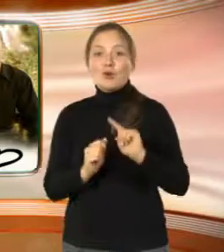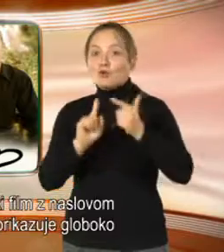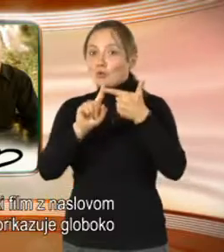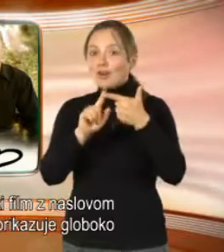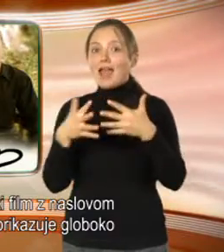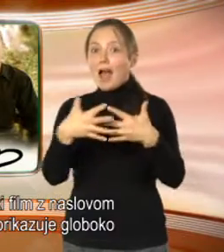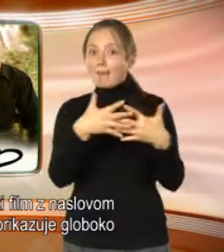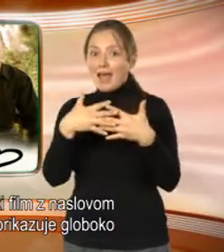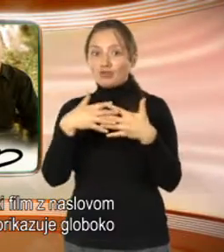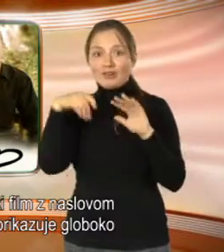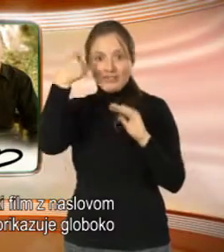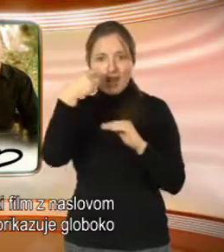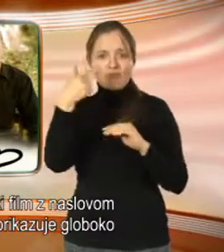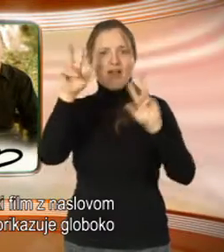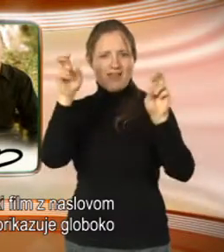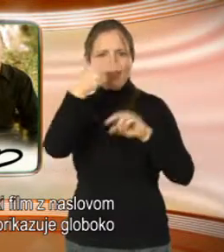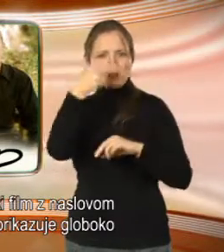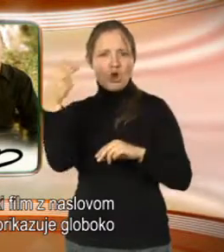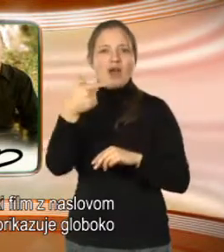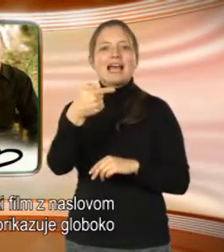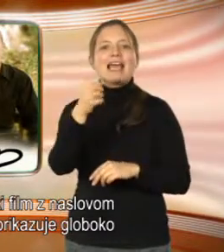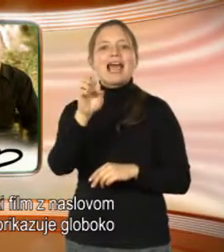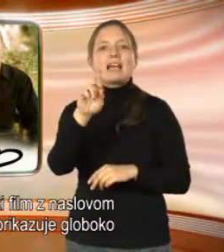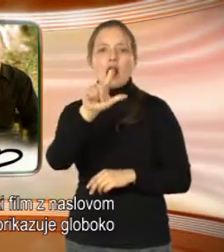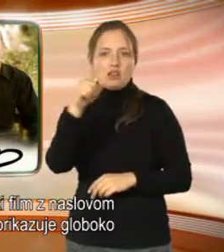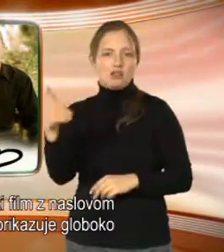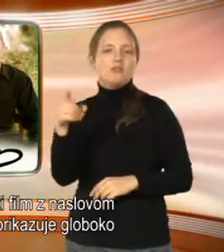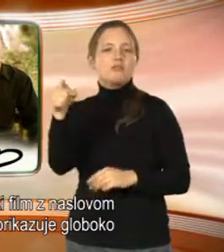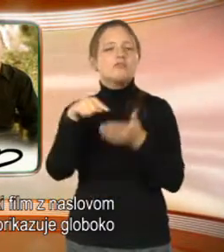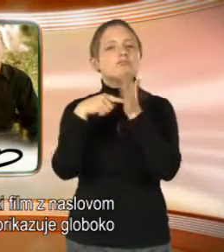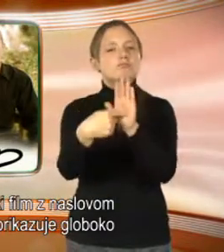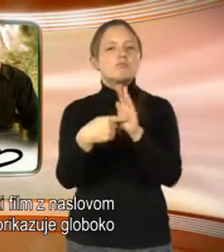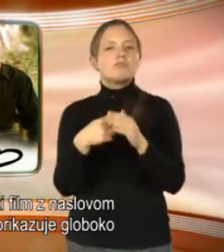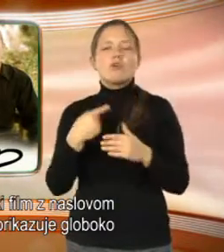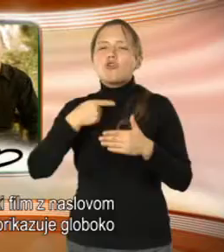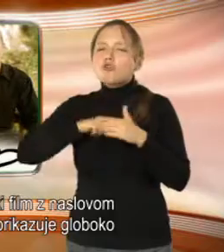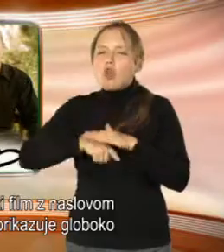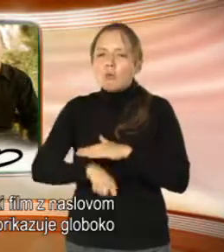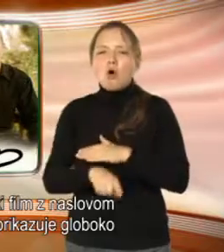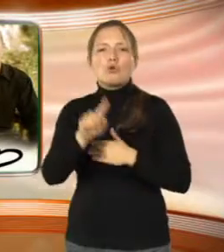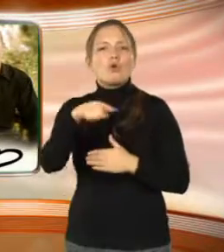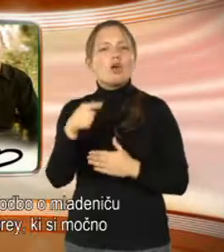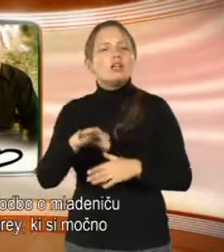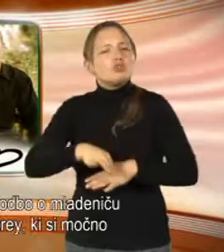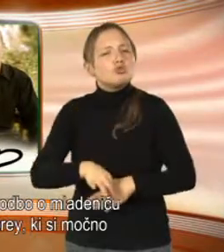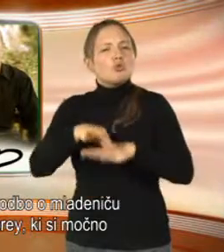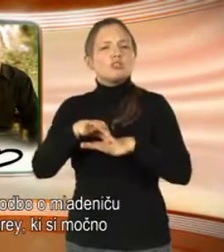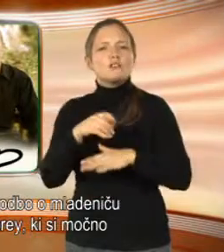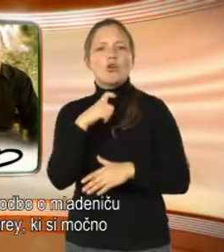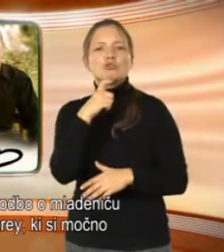Drugi ameriški film z naslovom Gerald pa prikazuje globoko in čustveno zgodbo o mladeniču po imenu Corey, ki